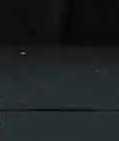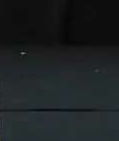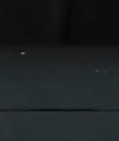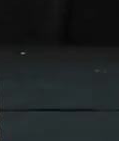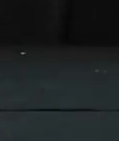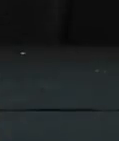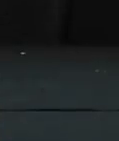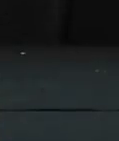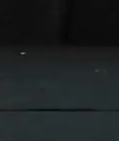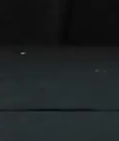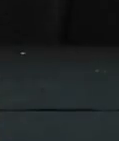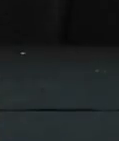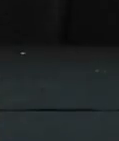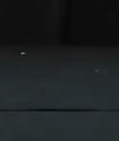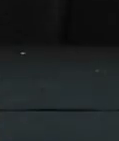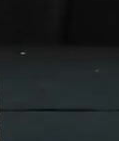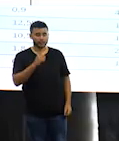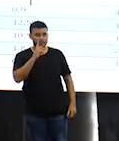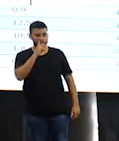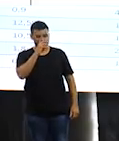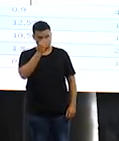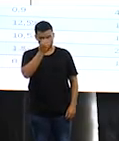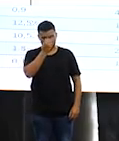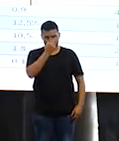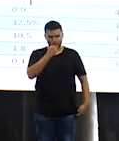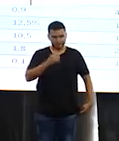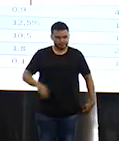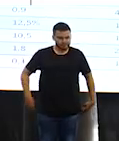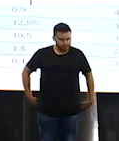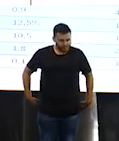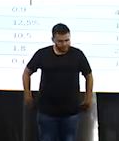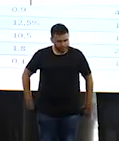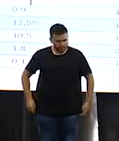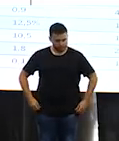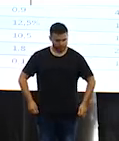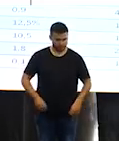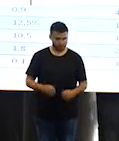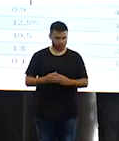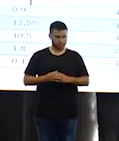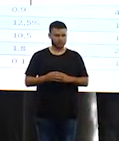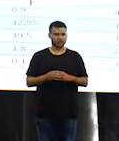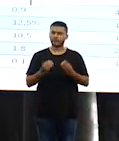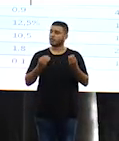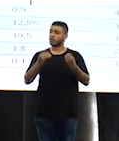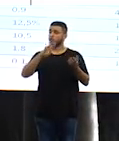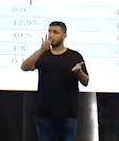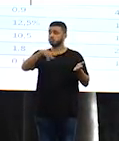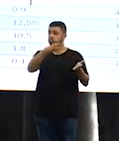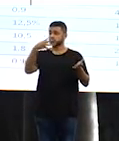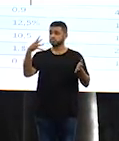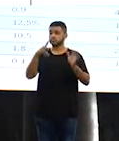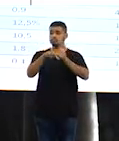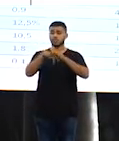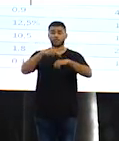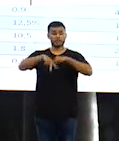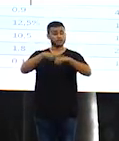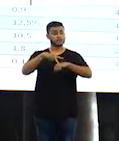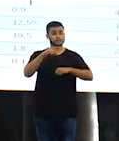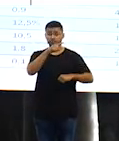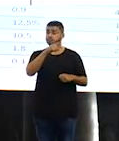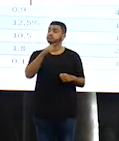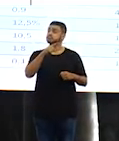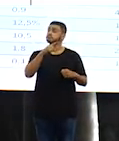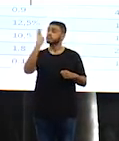Vamos acelerar. Aí está um quadro para vocês entenderem o Brasil. E deixa eu só lhe dizer de antemão uma coisa.